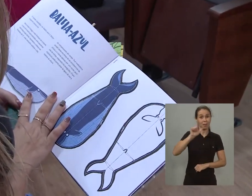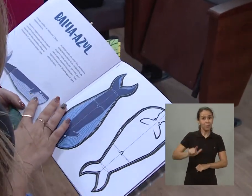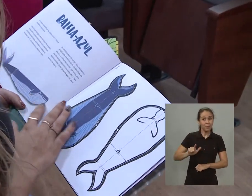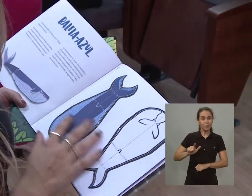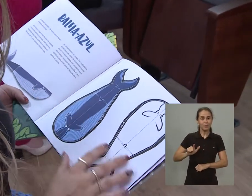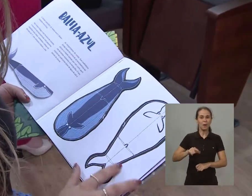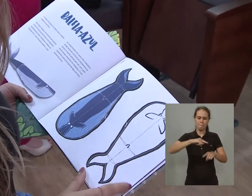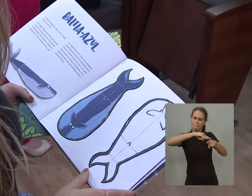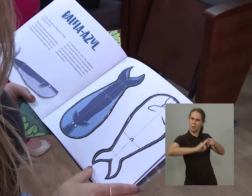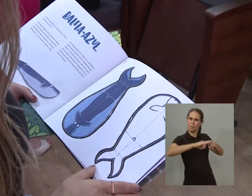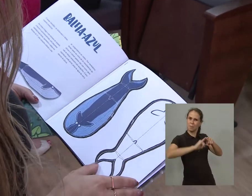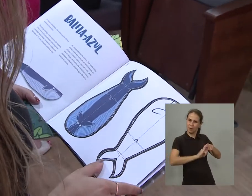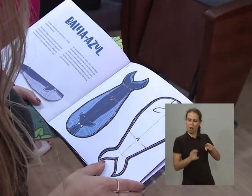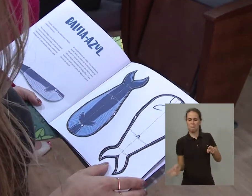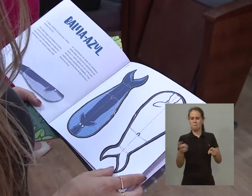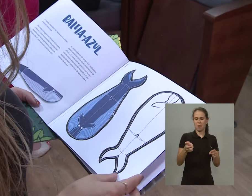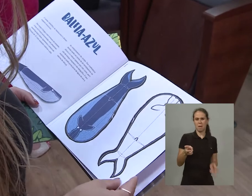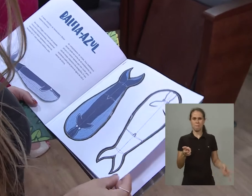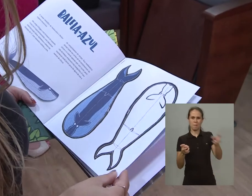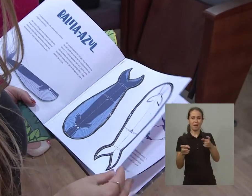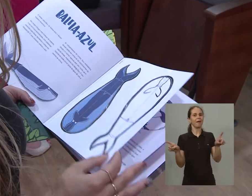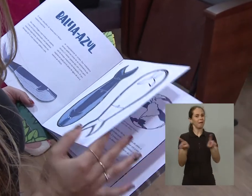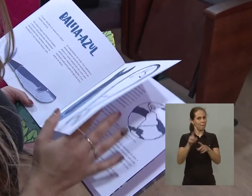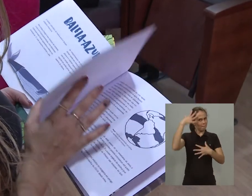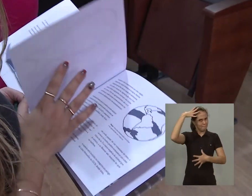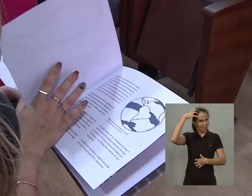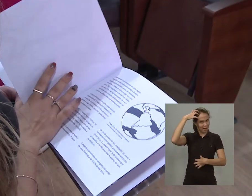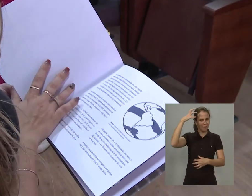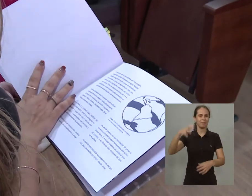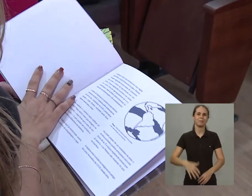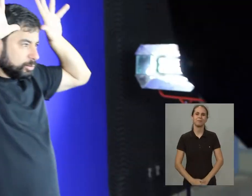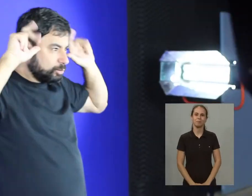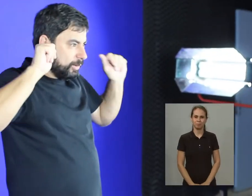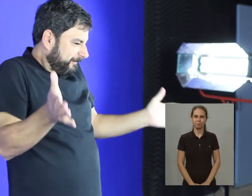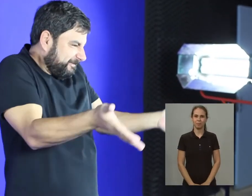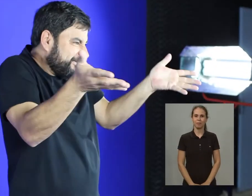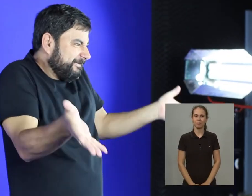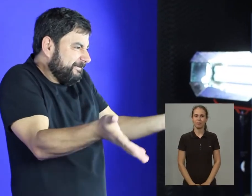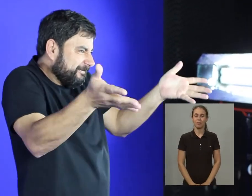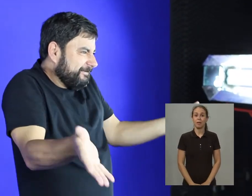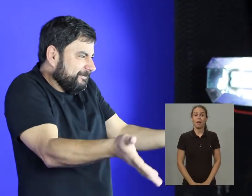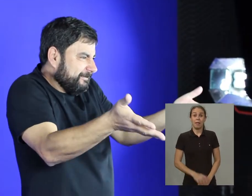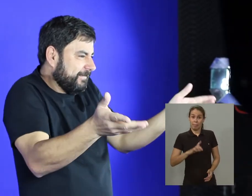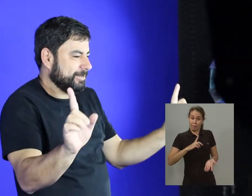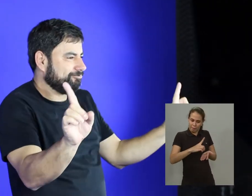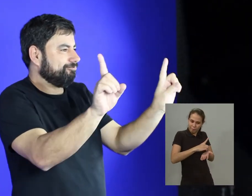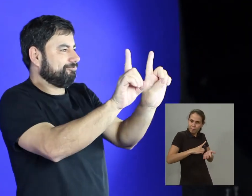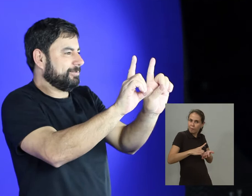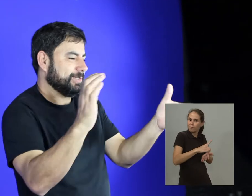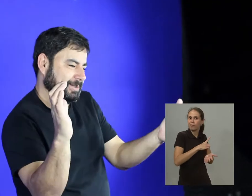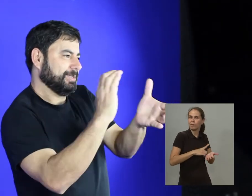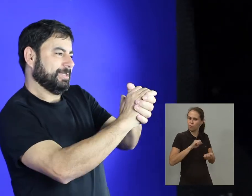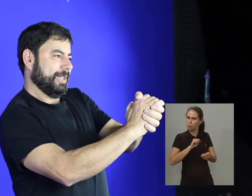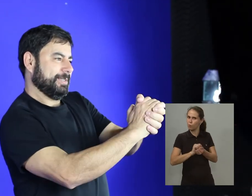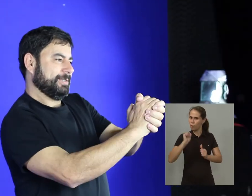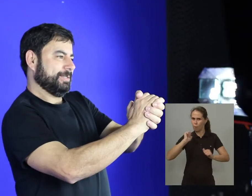baleia, o morcego, o bicho preguiça e o macaco. Para compor o conteúdo do DVD, atrizes e atores surdos fizeram a